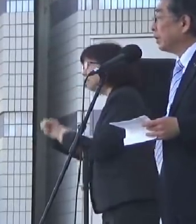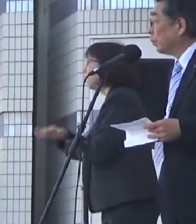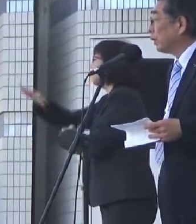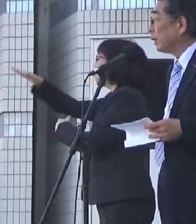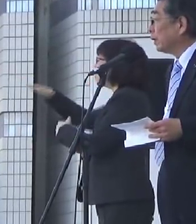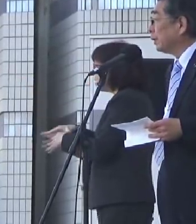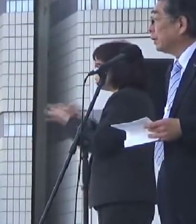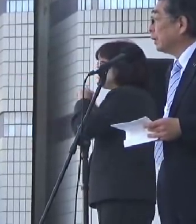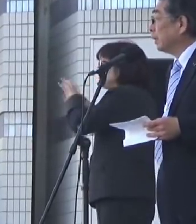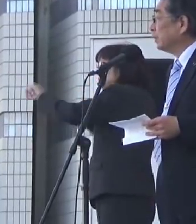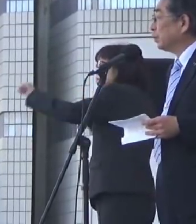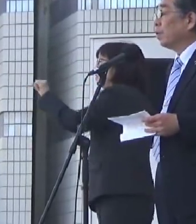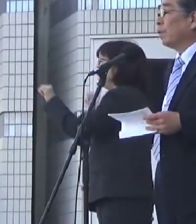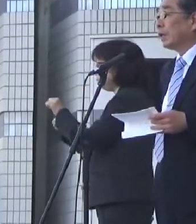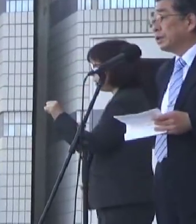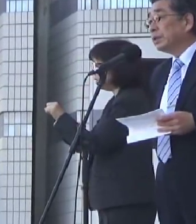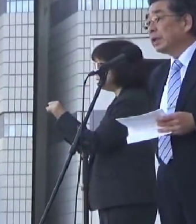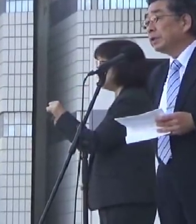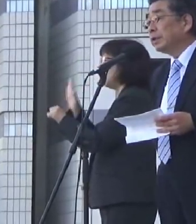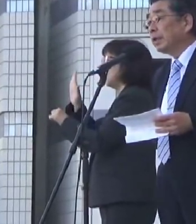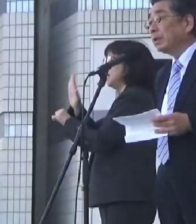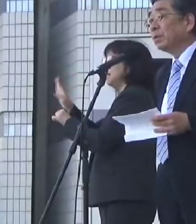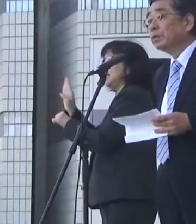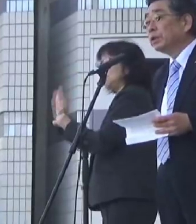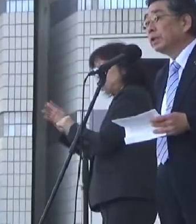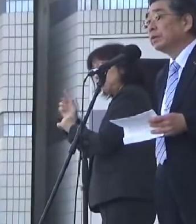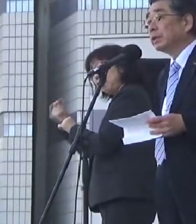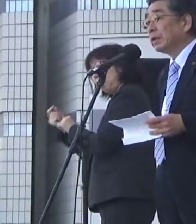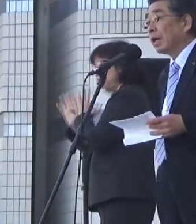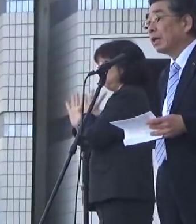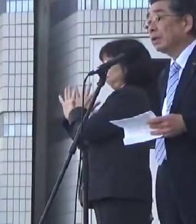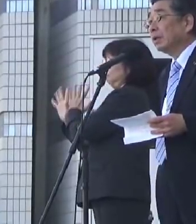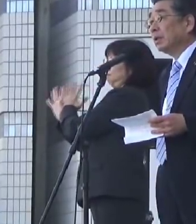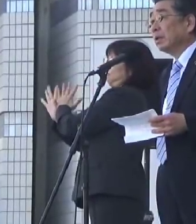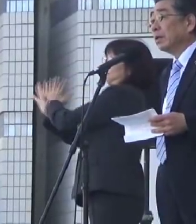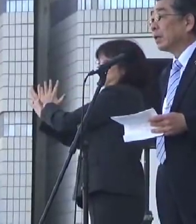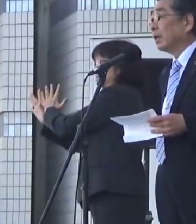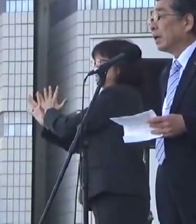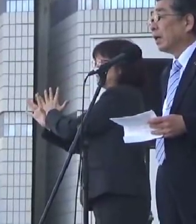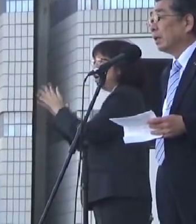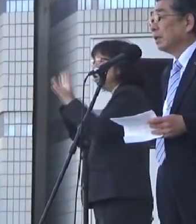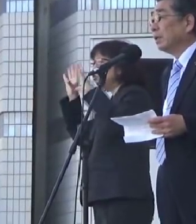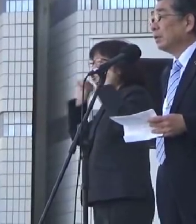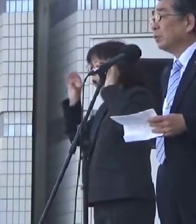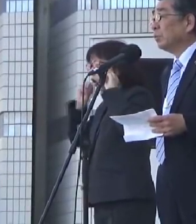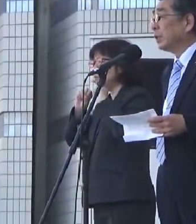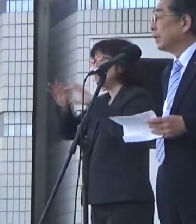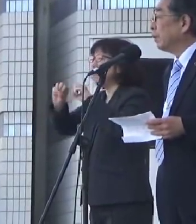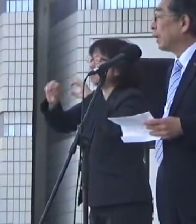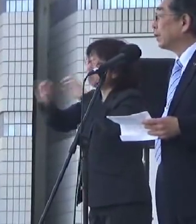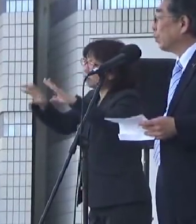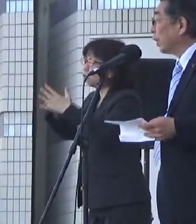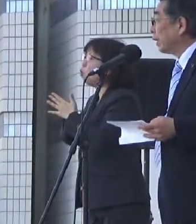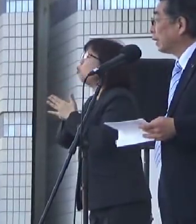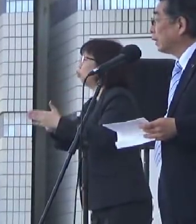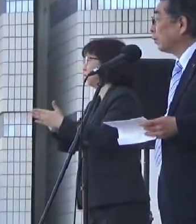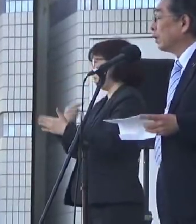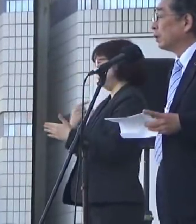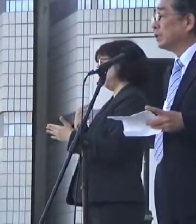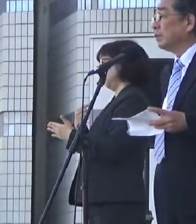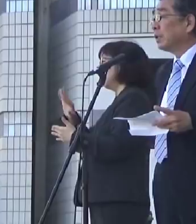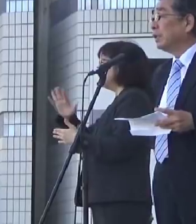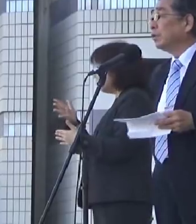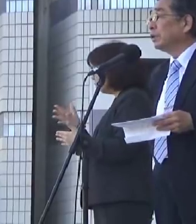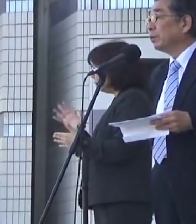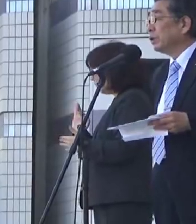ためにデモをやったり情報を発信したりして努力してるんですが、なかなか皆さんに分かってもらえない。